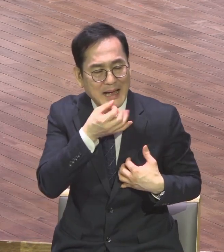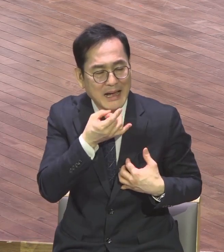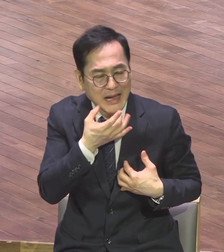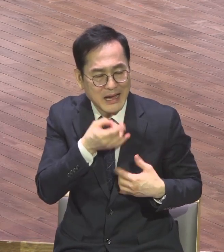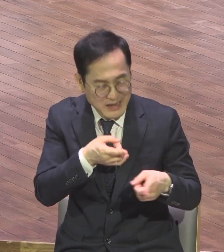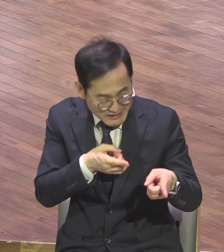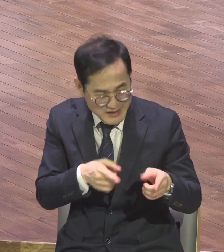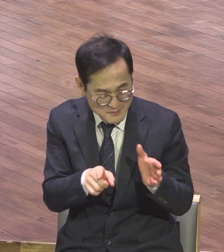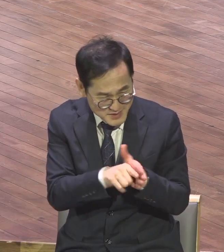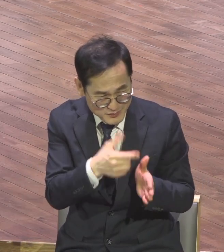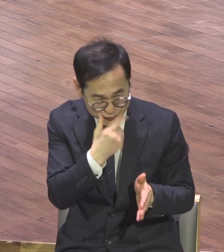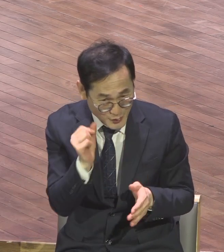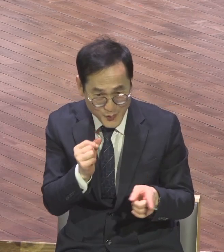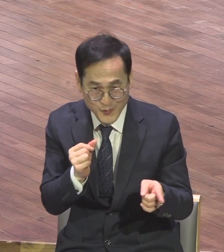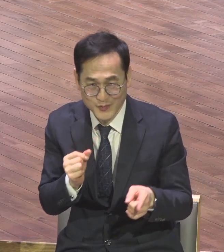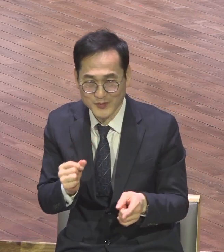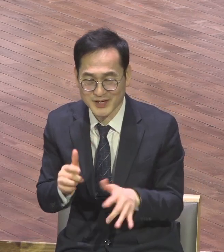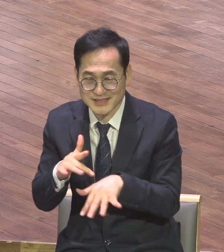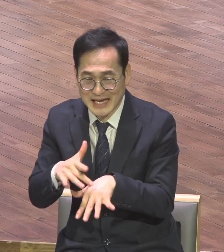믿구나.